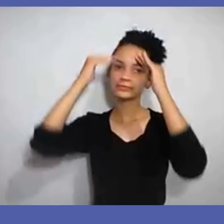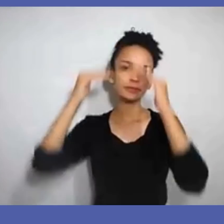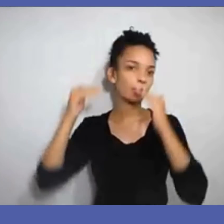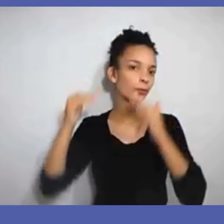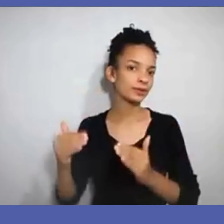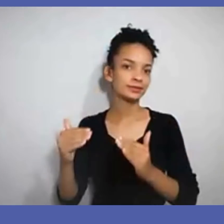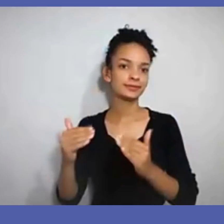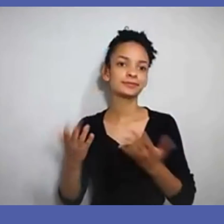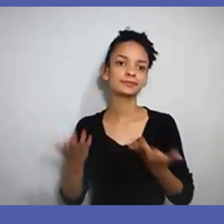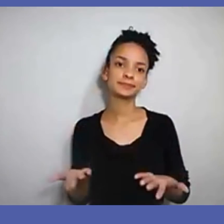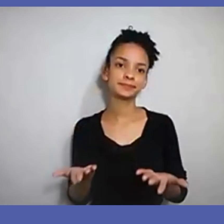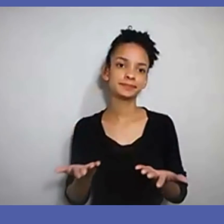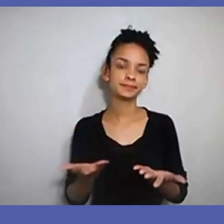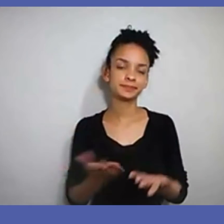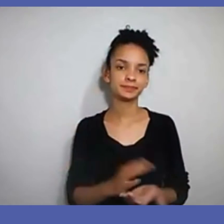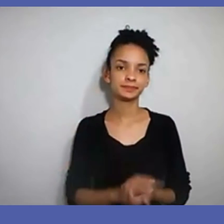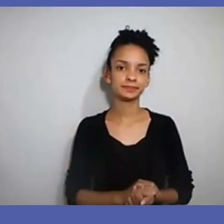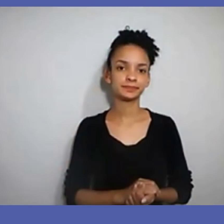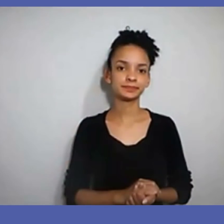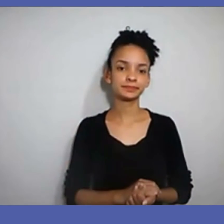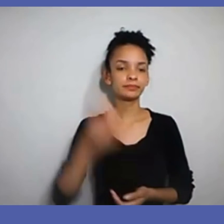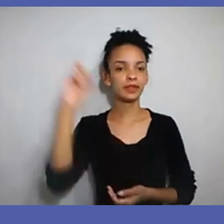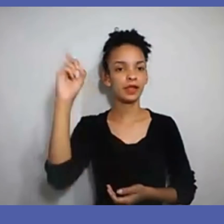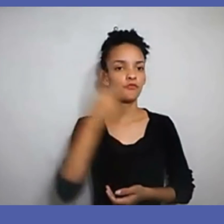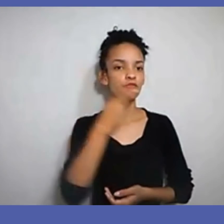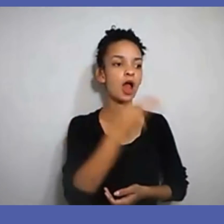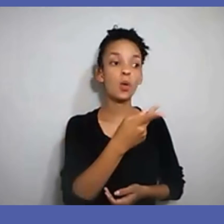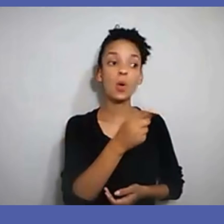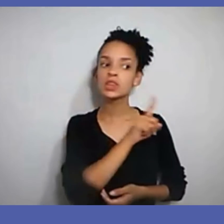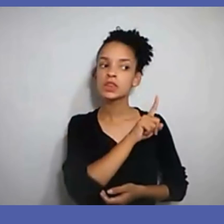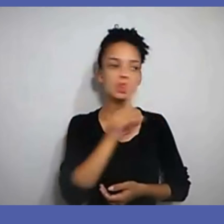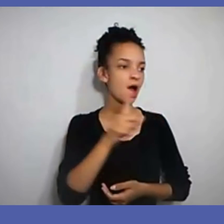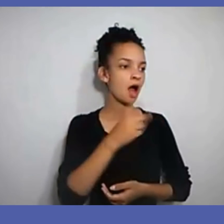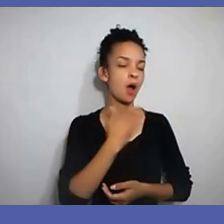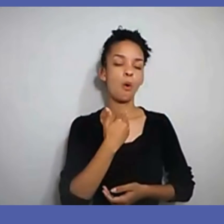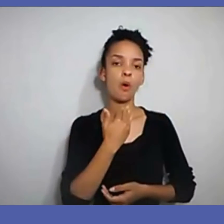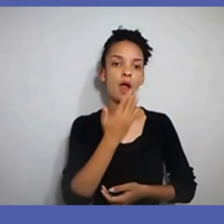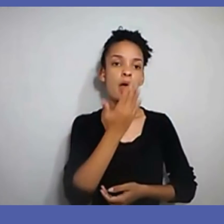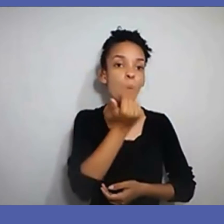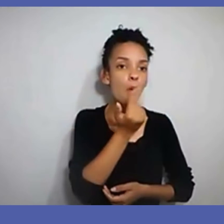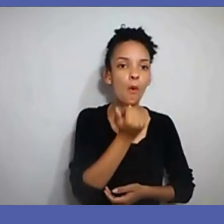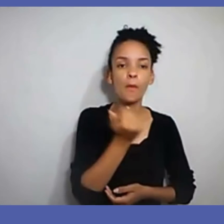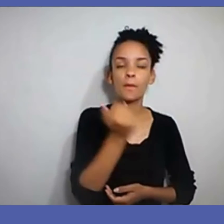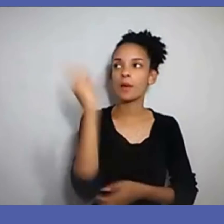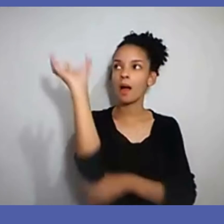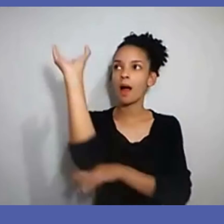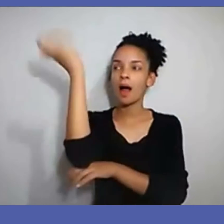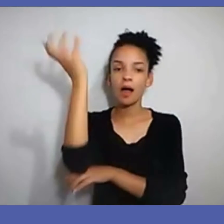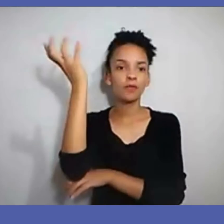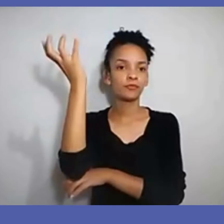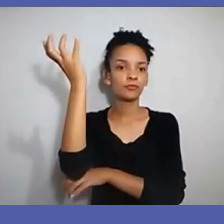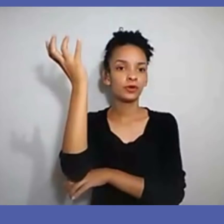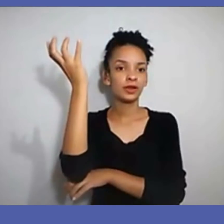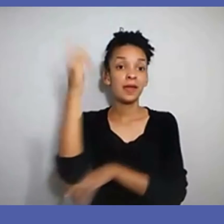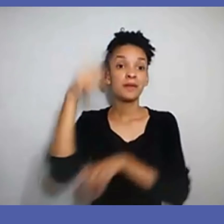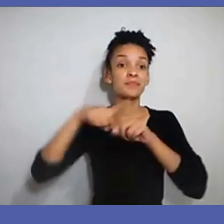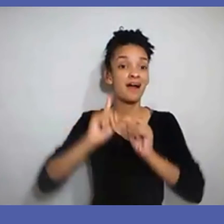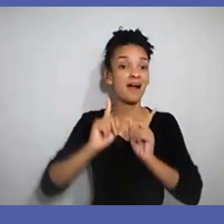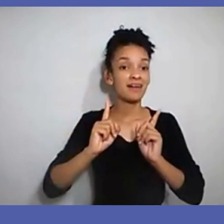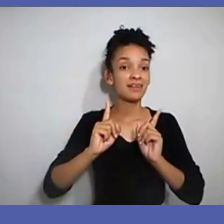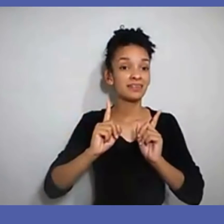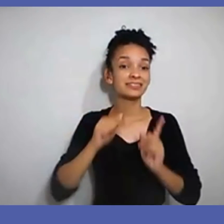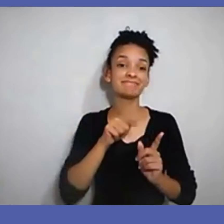do conhecimento do bem e do mal, e o homem comeu, desobedeceu, e o pecado entrou, né, no mundo, e